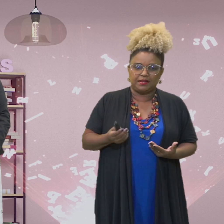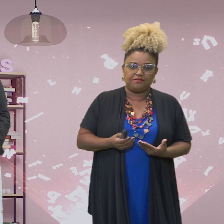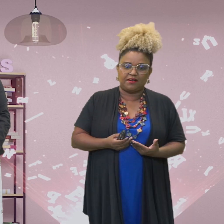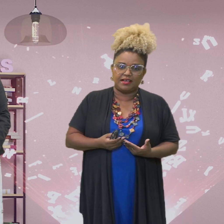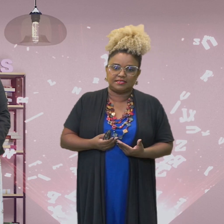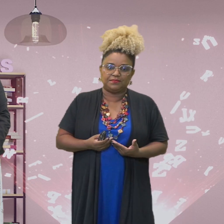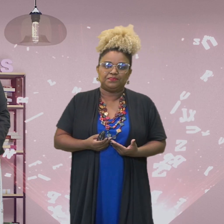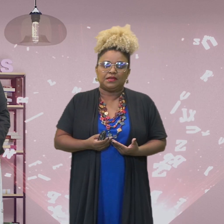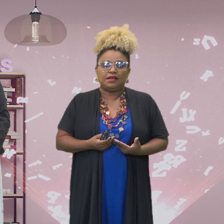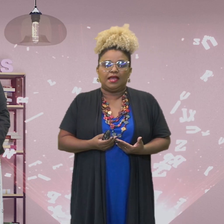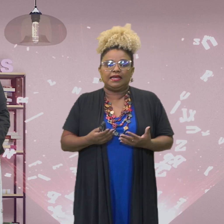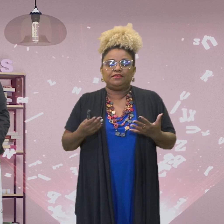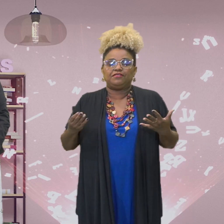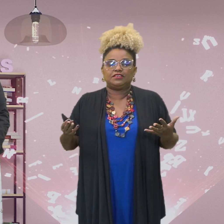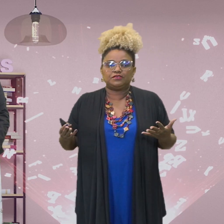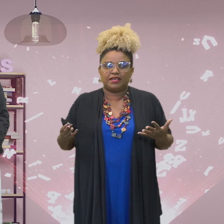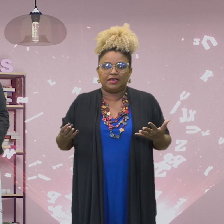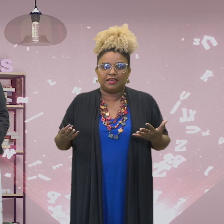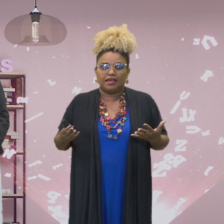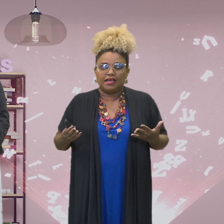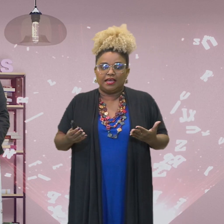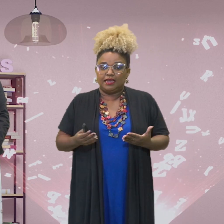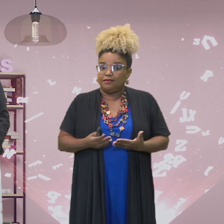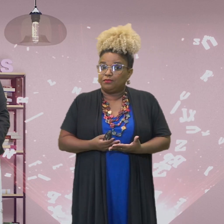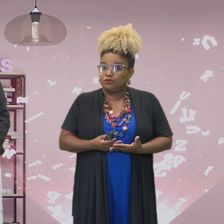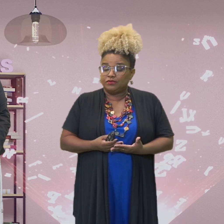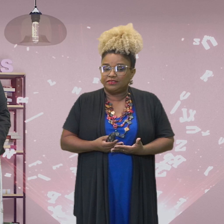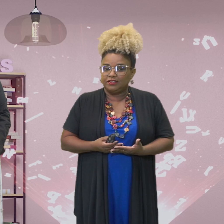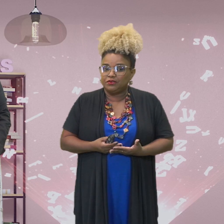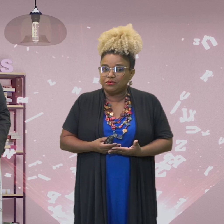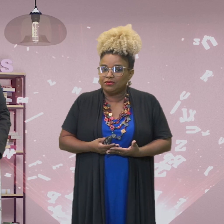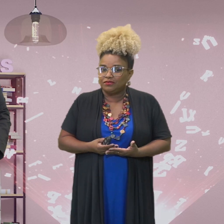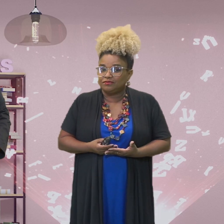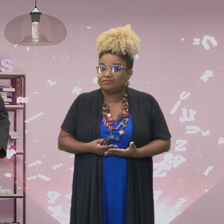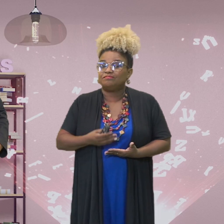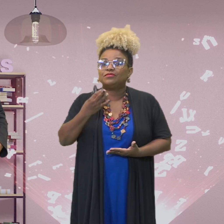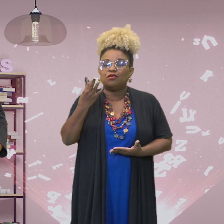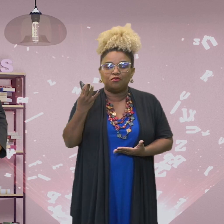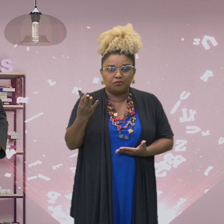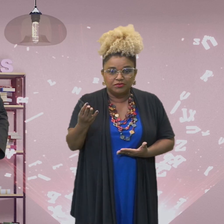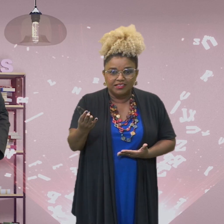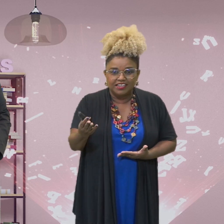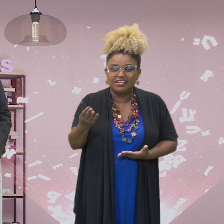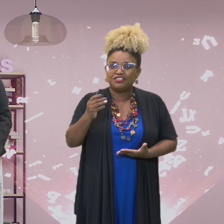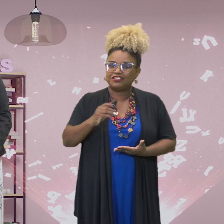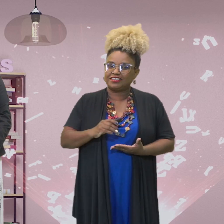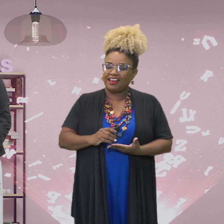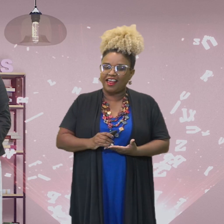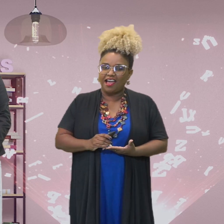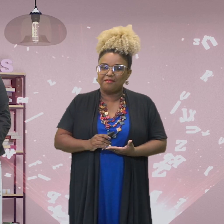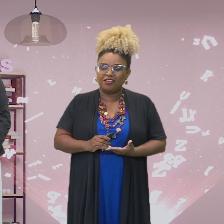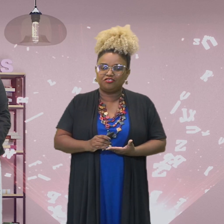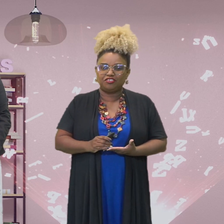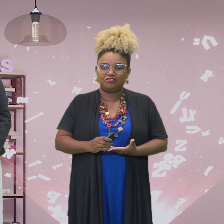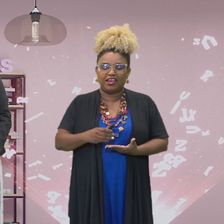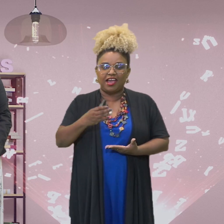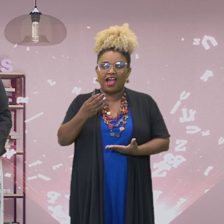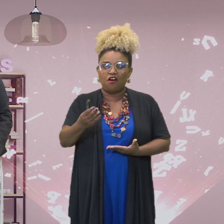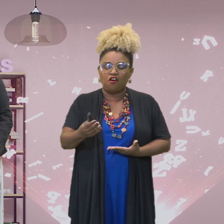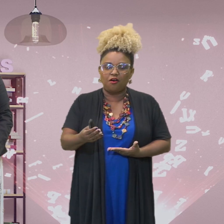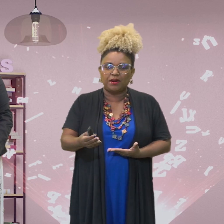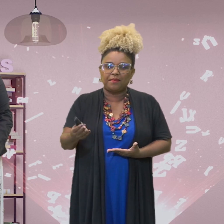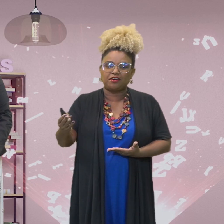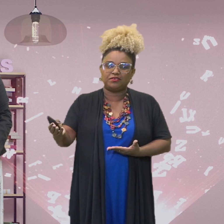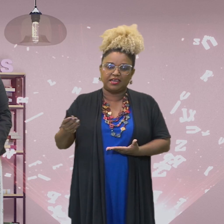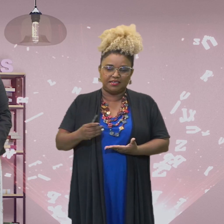da primeira fase, ele fez o quê? Ele produziu o texto que está lá, Amadinho, né?